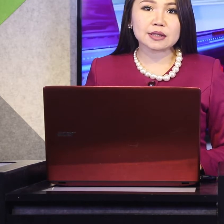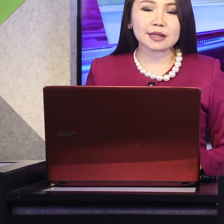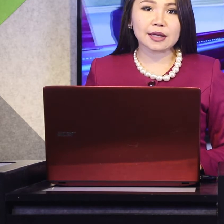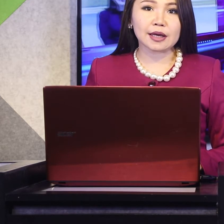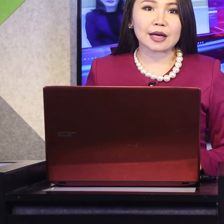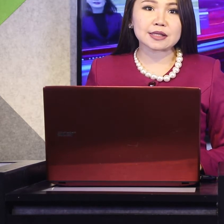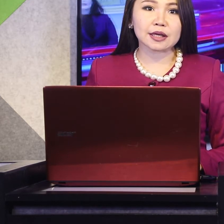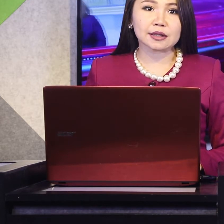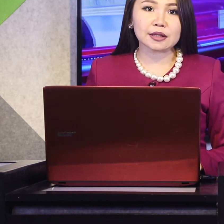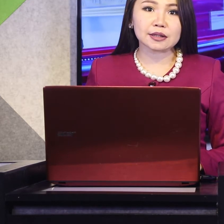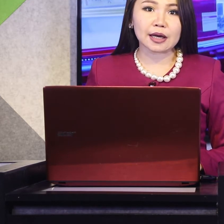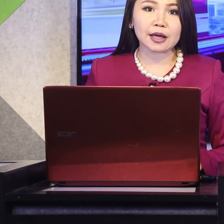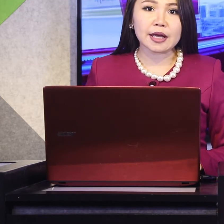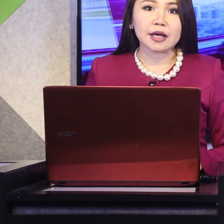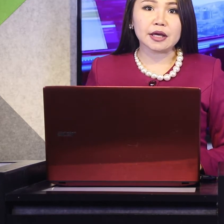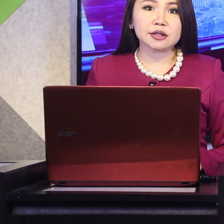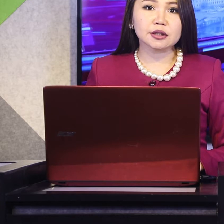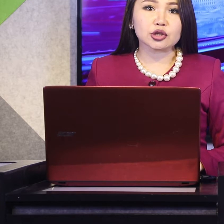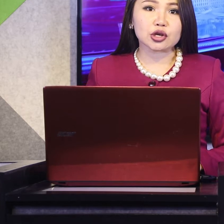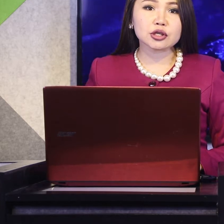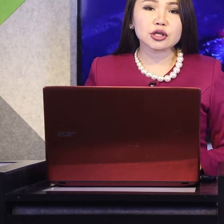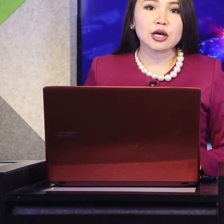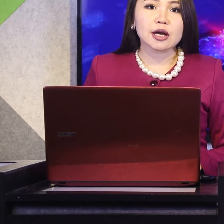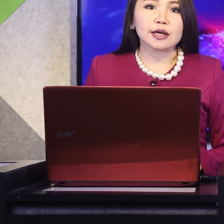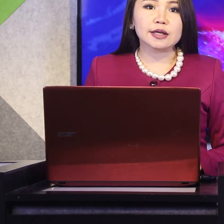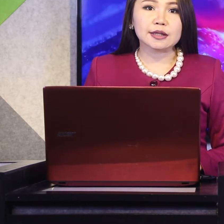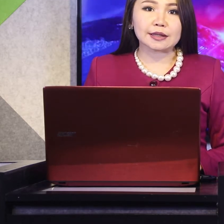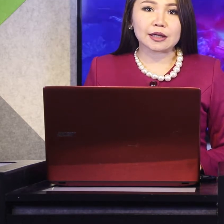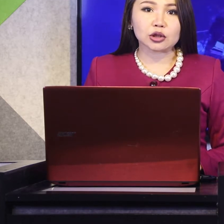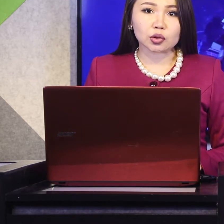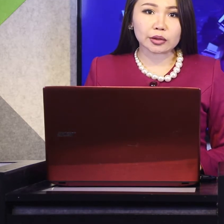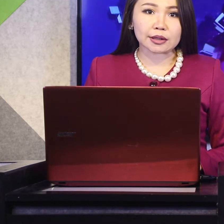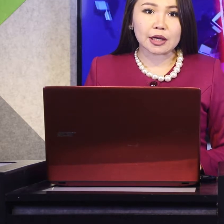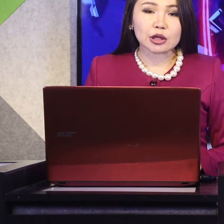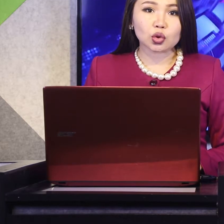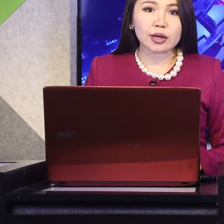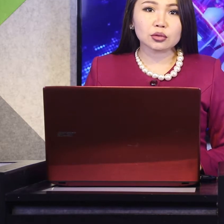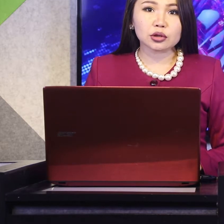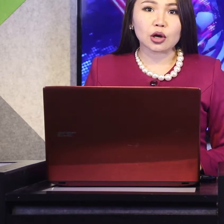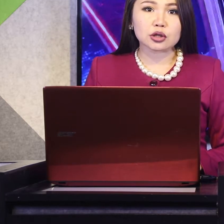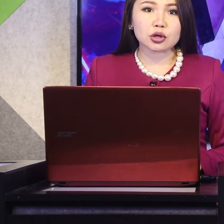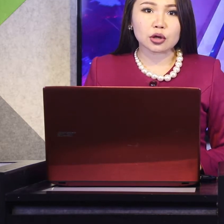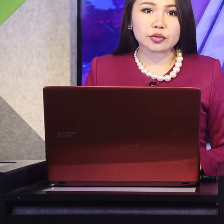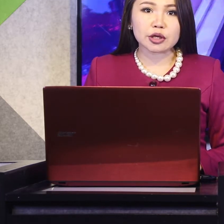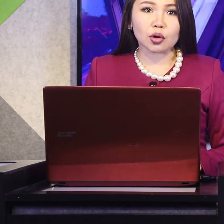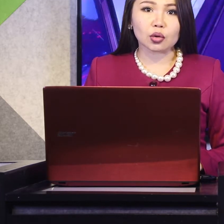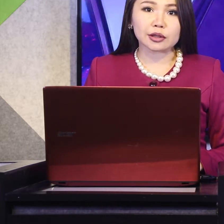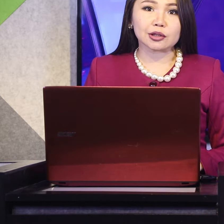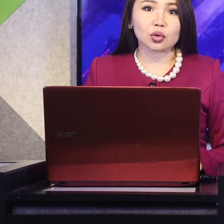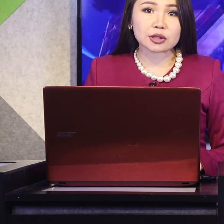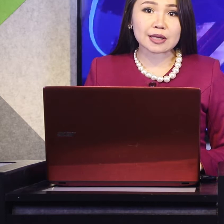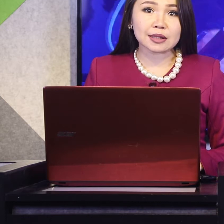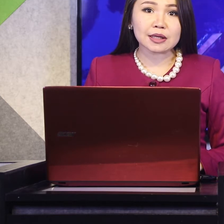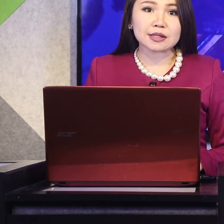аймгийн цагдаагийн газрын дэд дарга Эрдэнэ очроос хэргийн талаар тодруулахад тухайн өдөр онцгой комиссийн